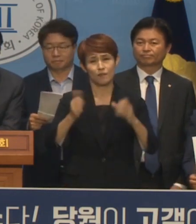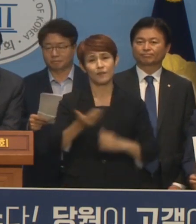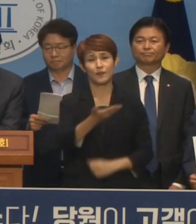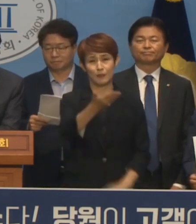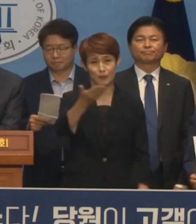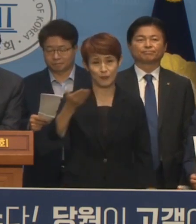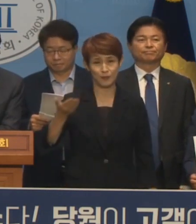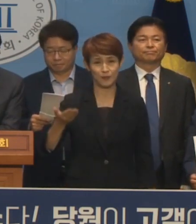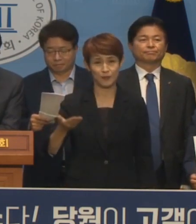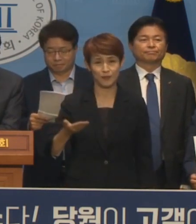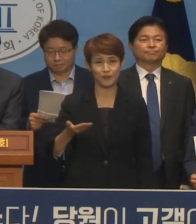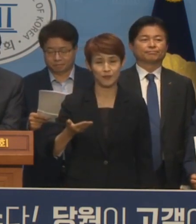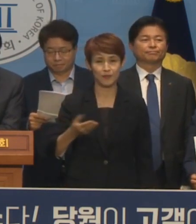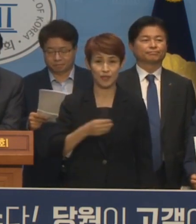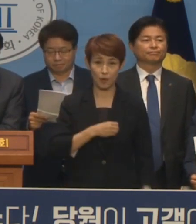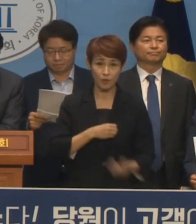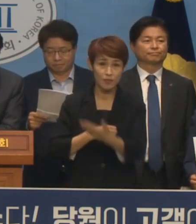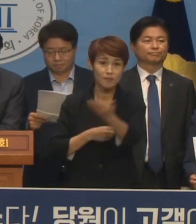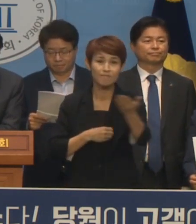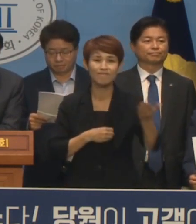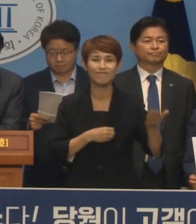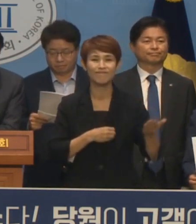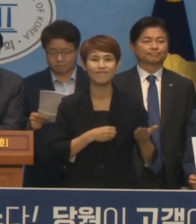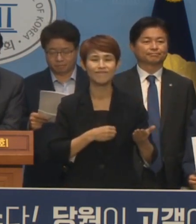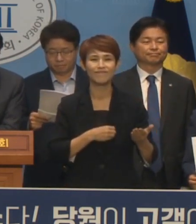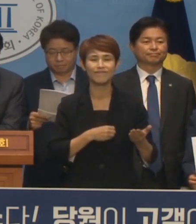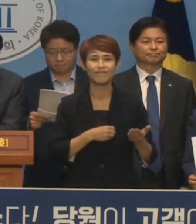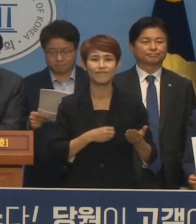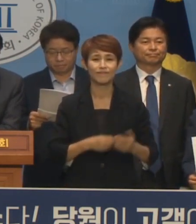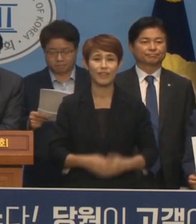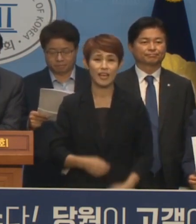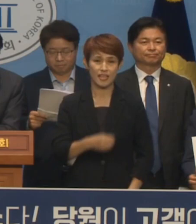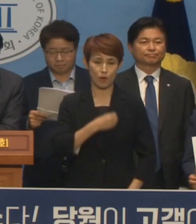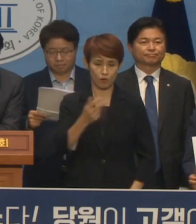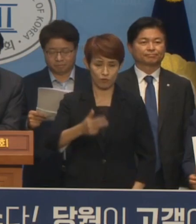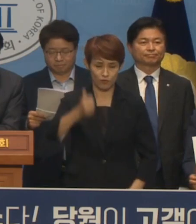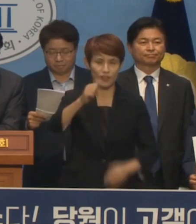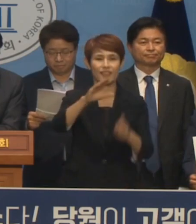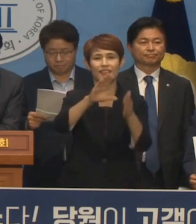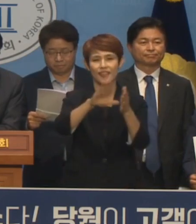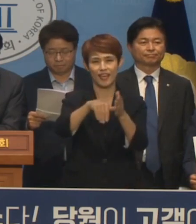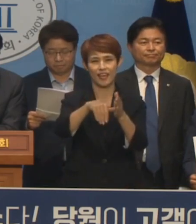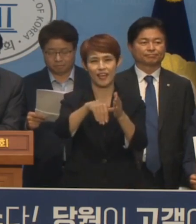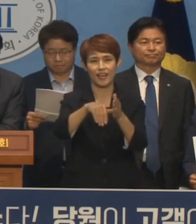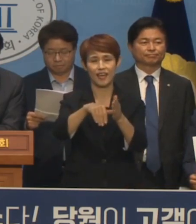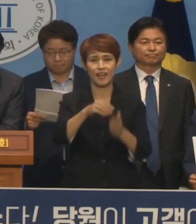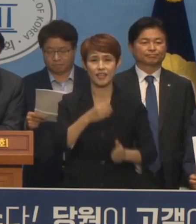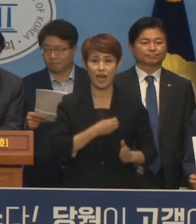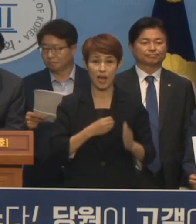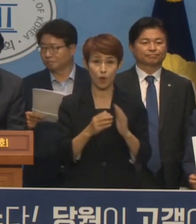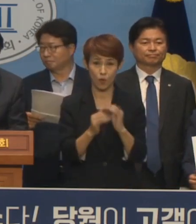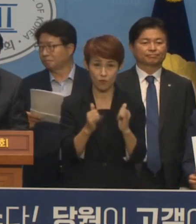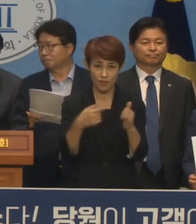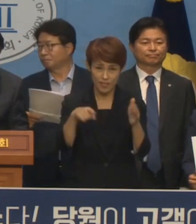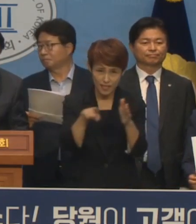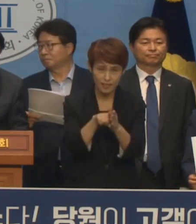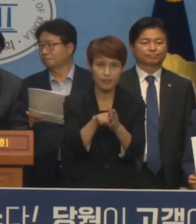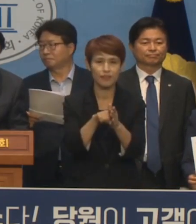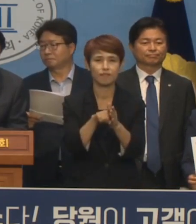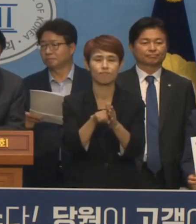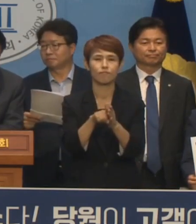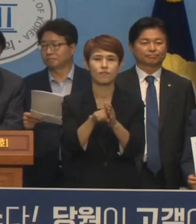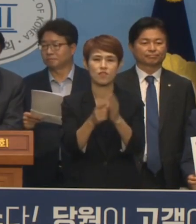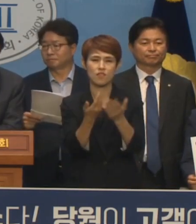여러분, 당원 동지 여러분, 당원 주권 시대, 당원 자치,